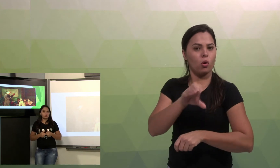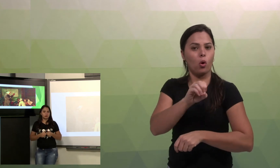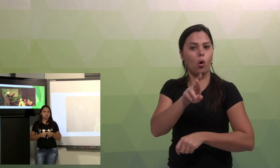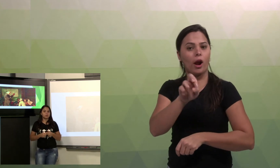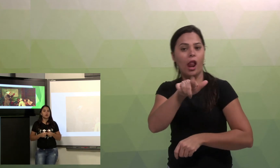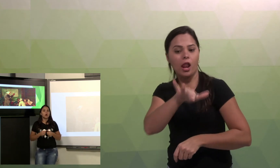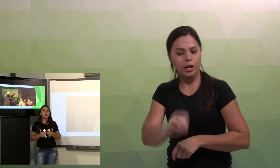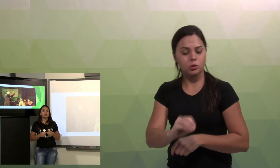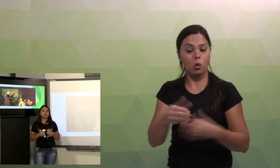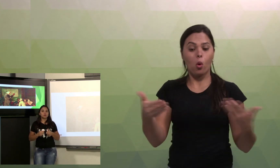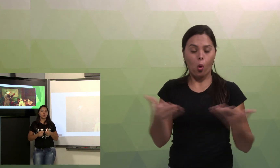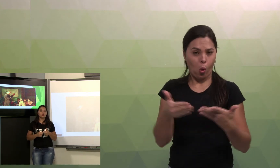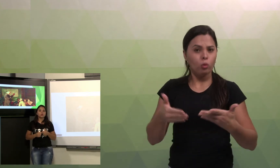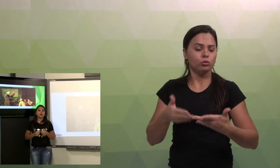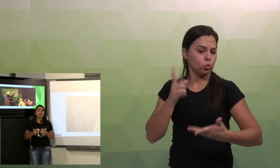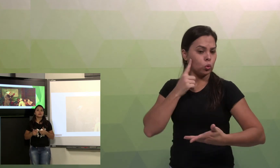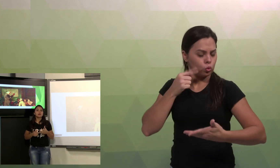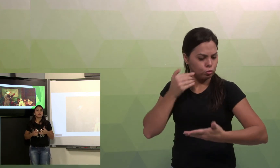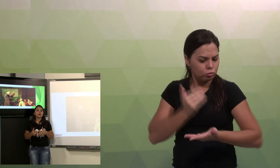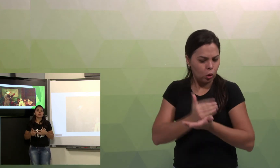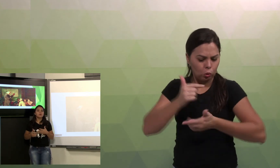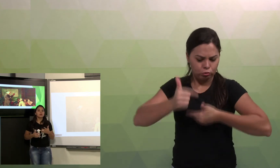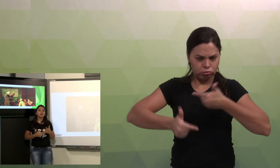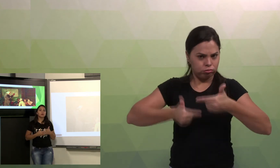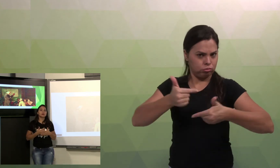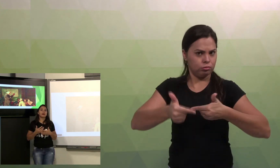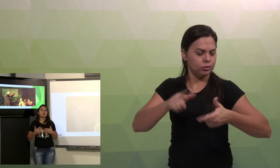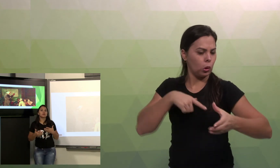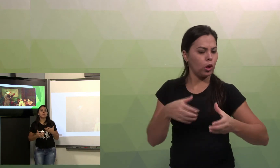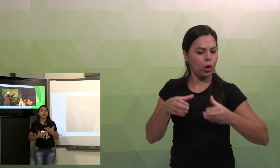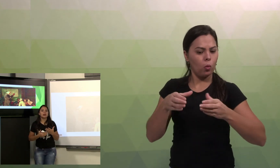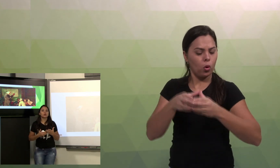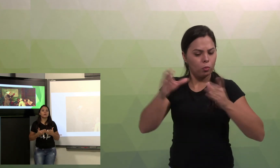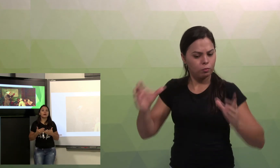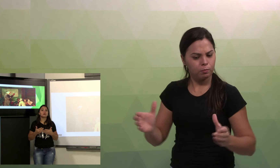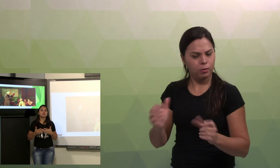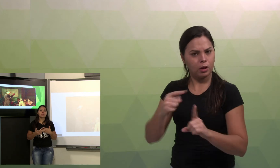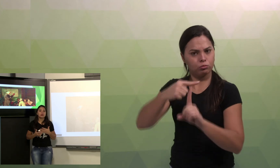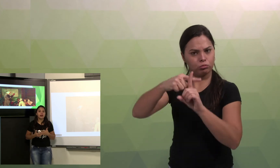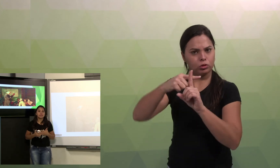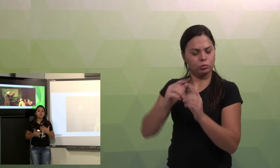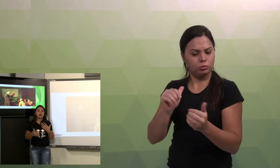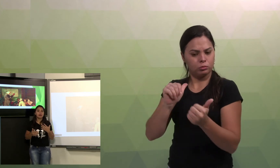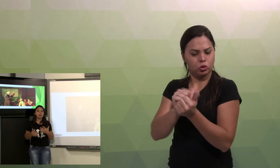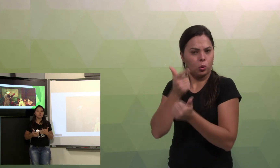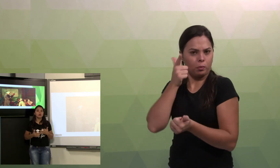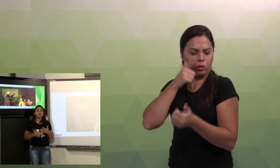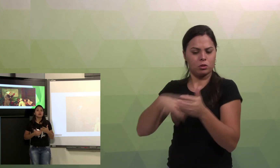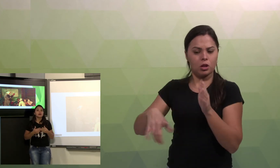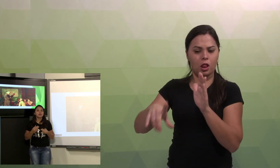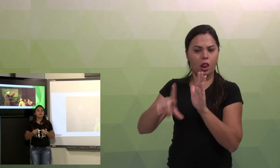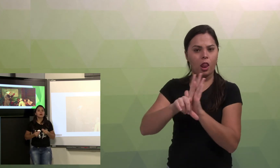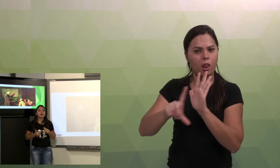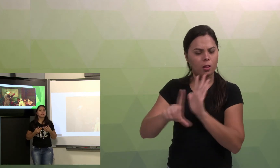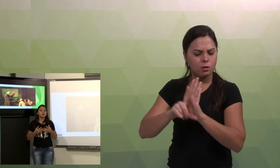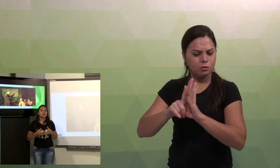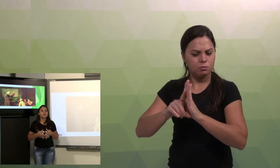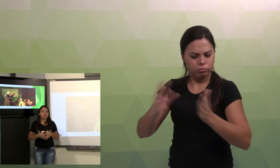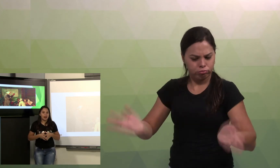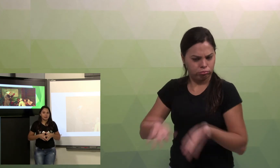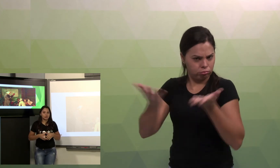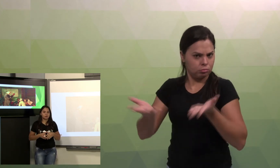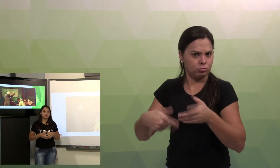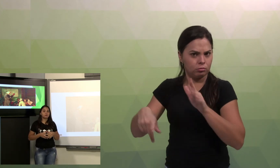muitas lutas. Hoje, os surdos, eles têm uma equipe que luta para somar, luta para conseguir leis para a língua e também a